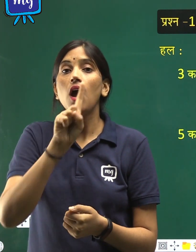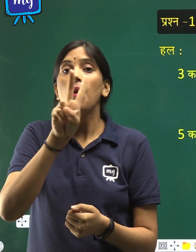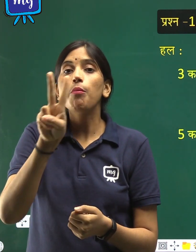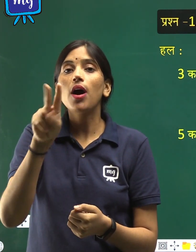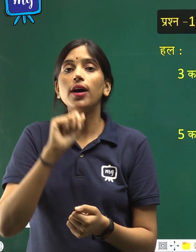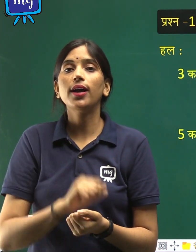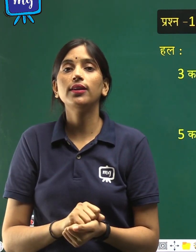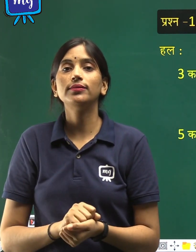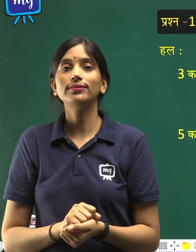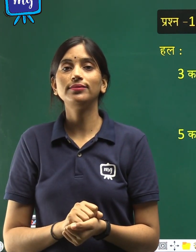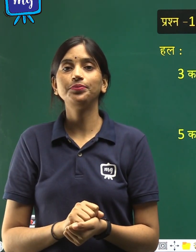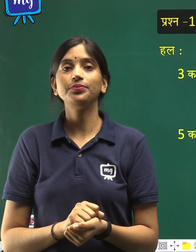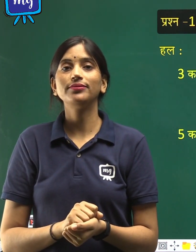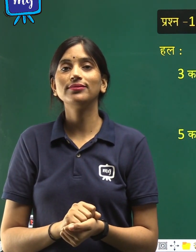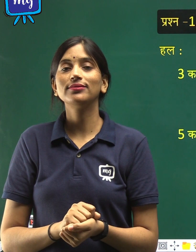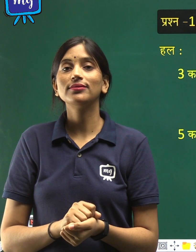12,